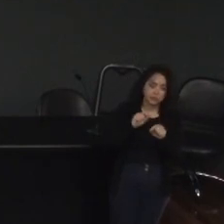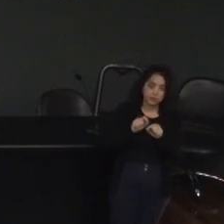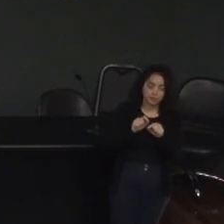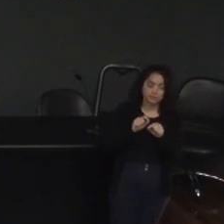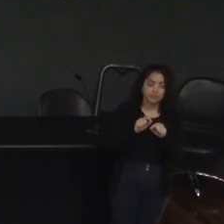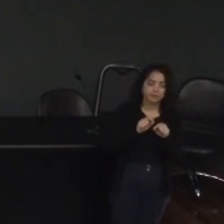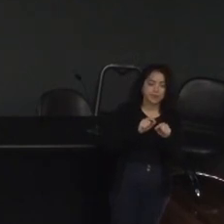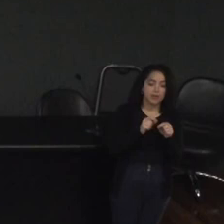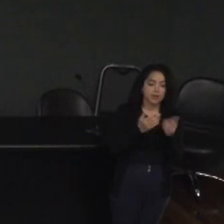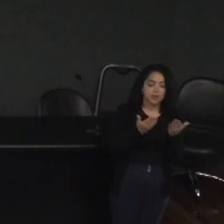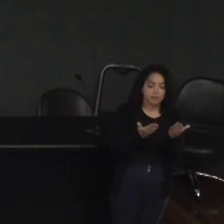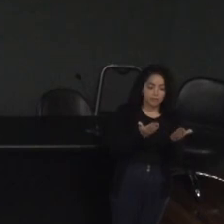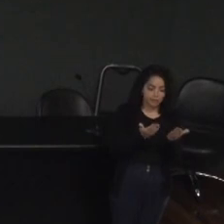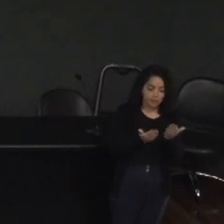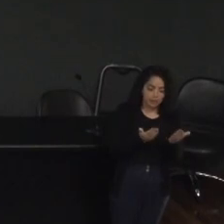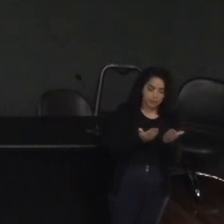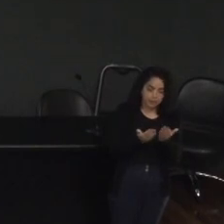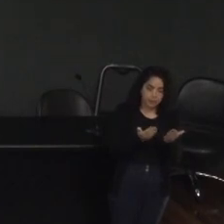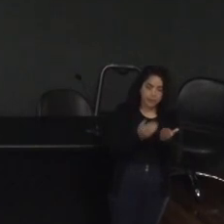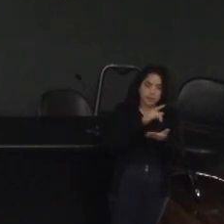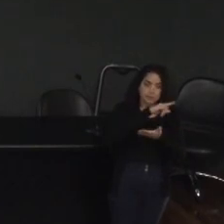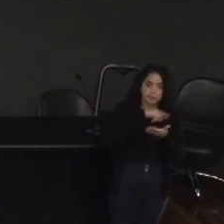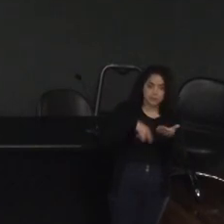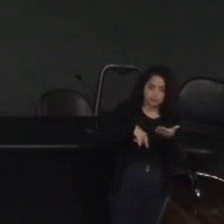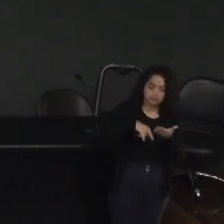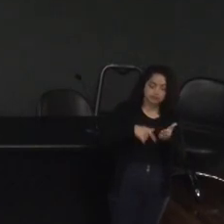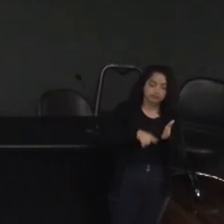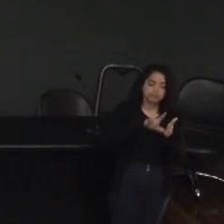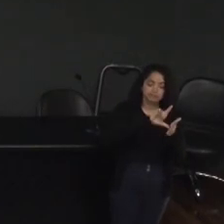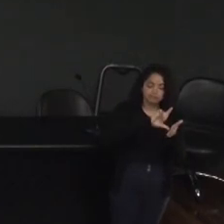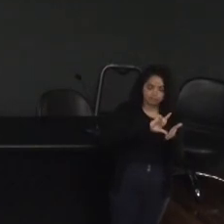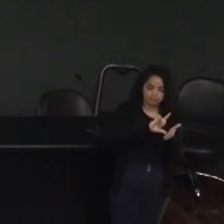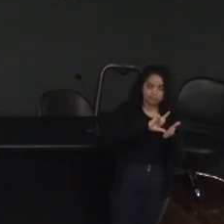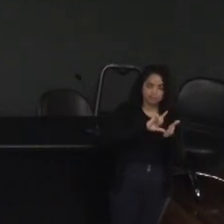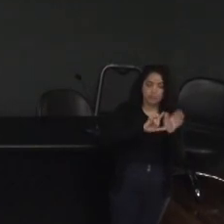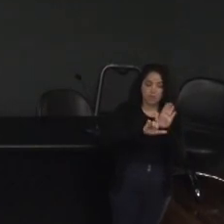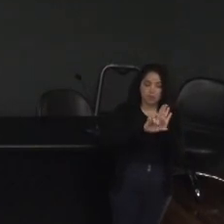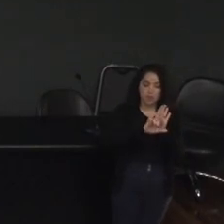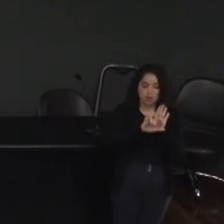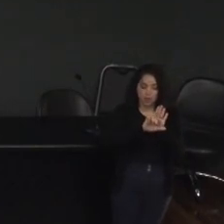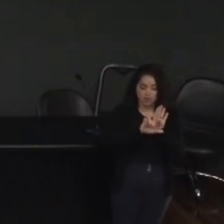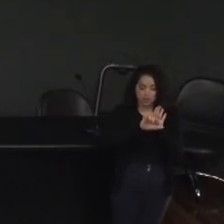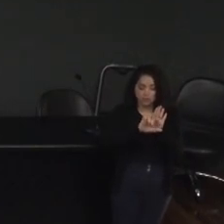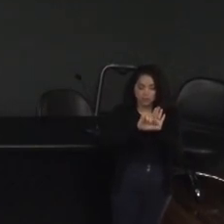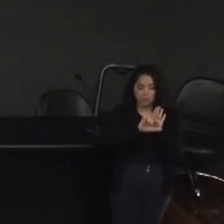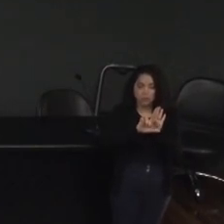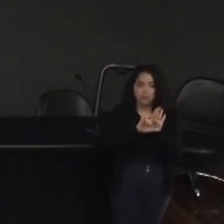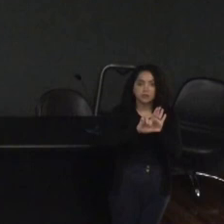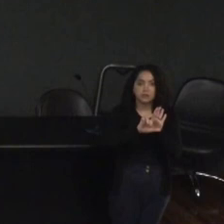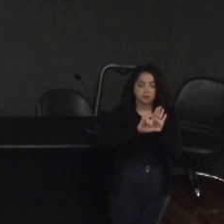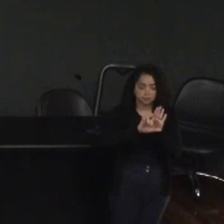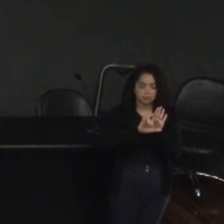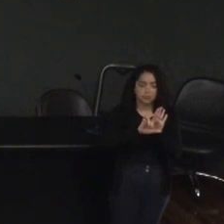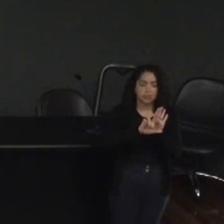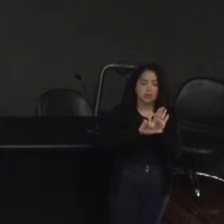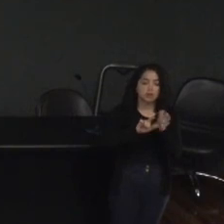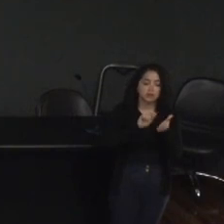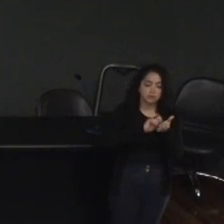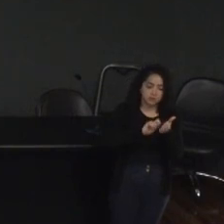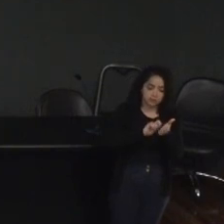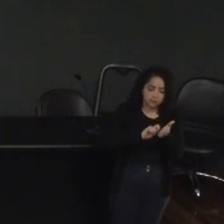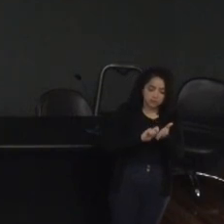verificar que Aqueles contratos que são anteriores a lei geral de proteção de dados precisam ser aditados